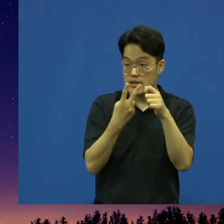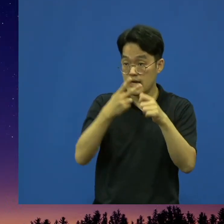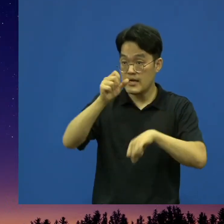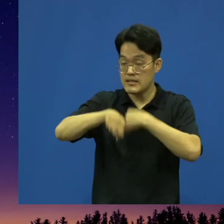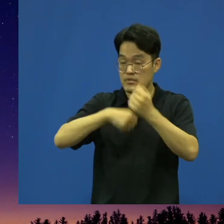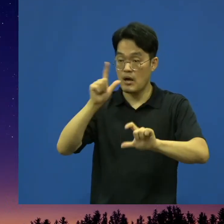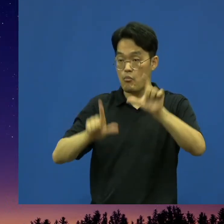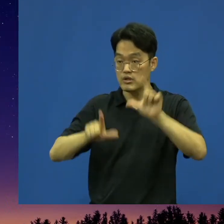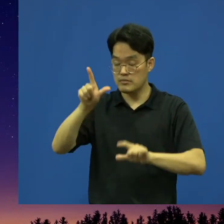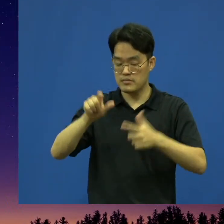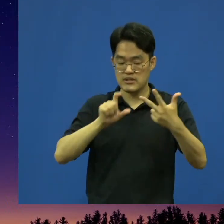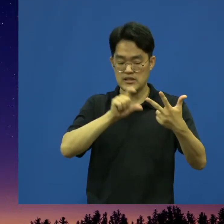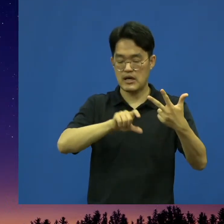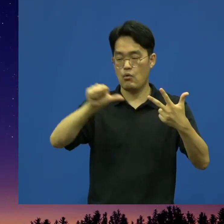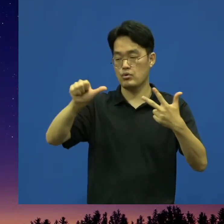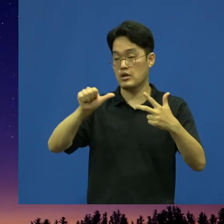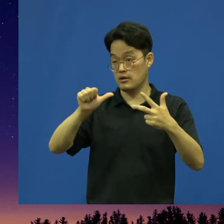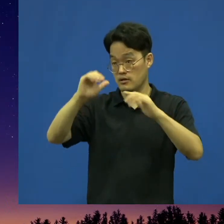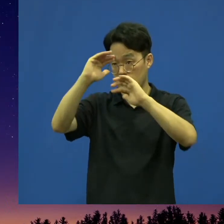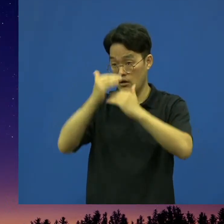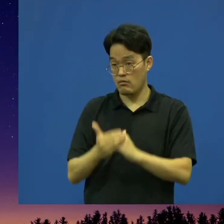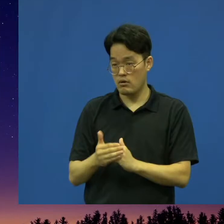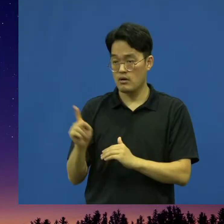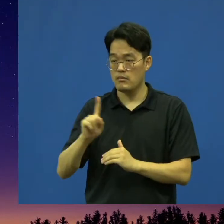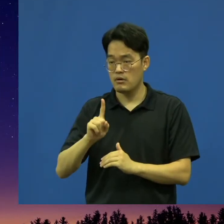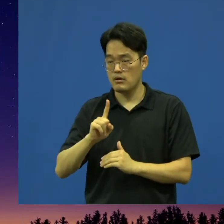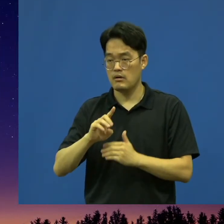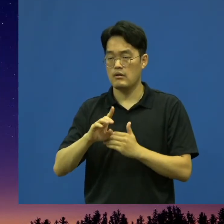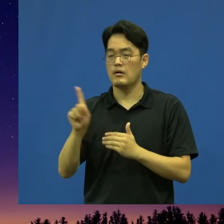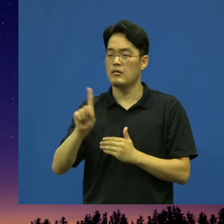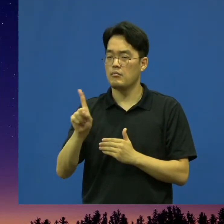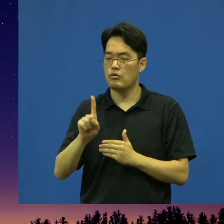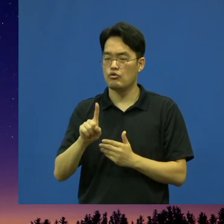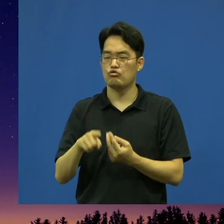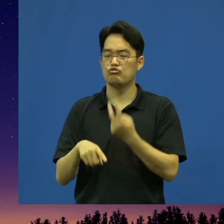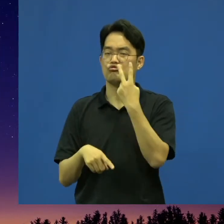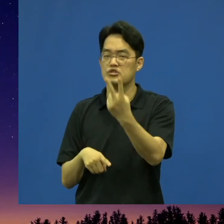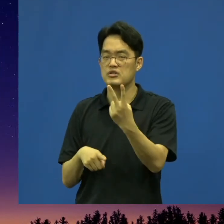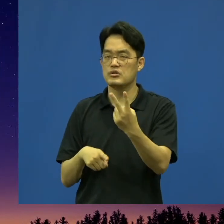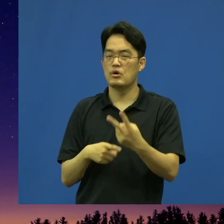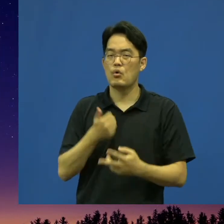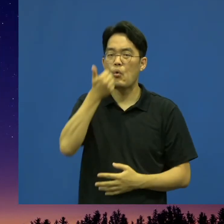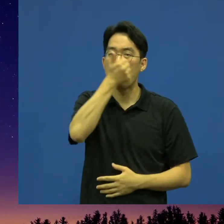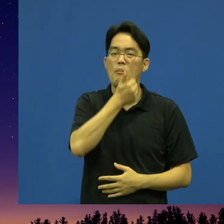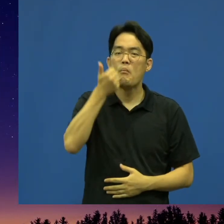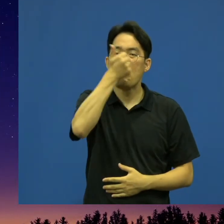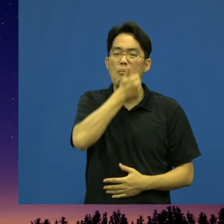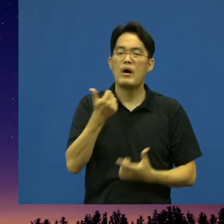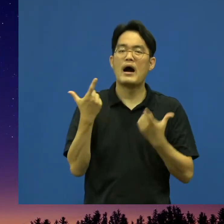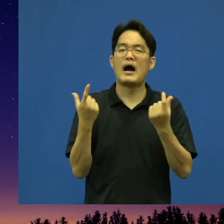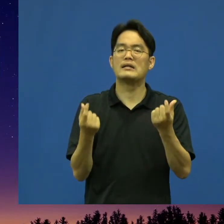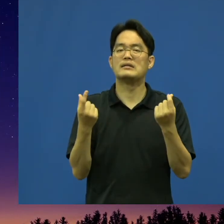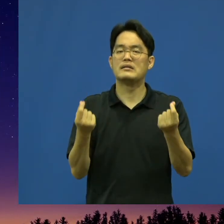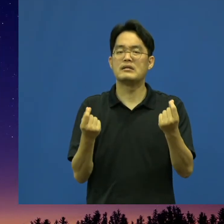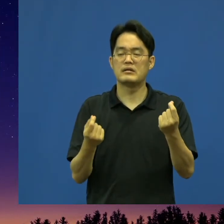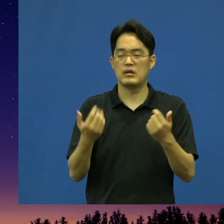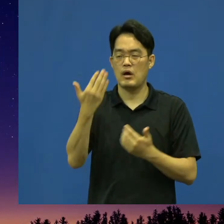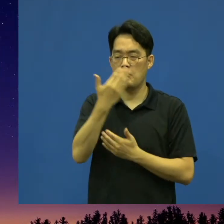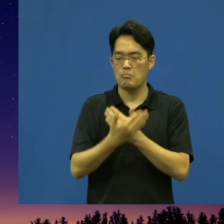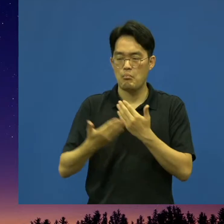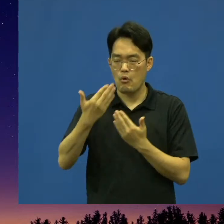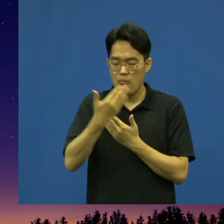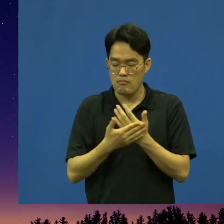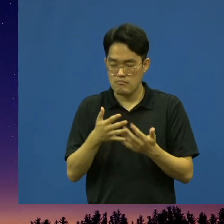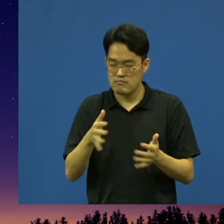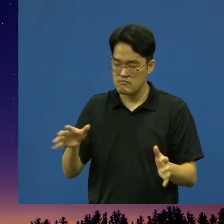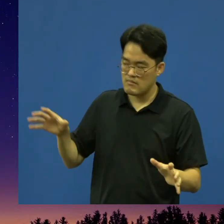5절에 보면 또 보니 다른 짐승 곧 둘째는 곰과 같은데 그것이 몸 한쪽을 들었고 그